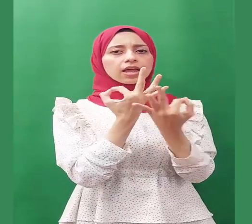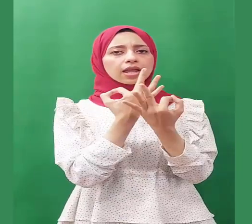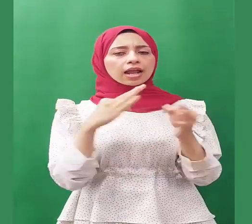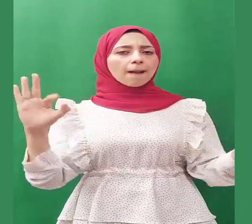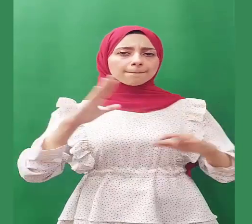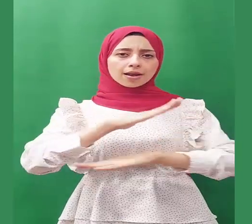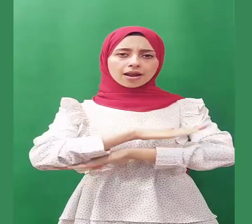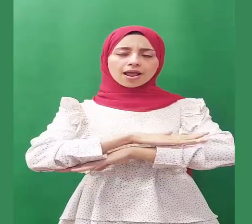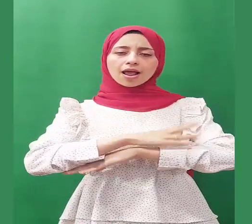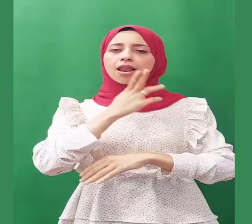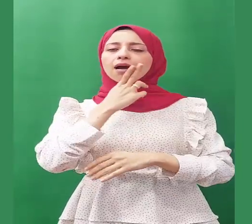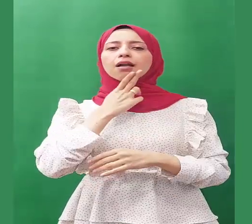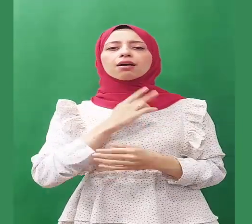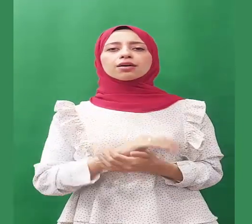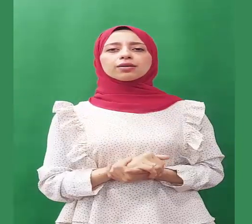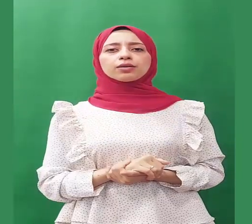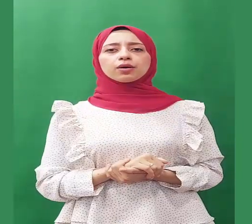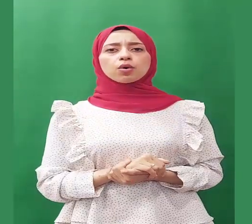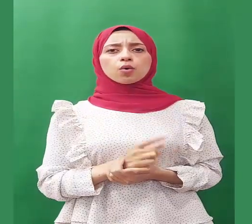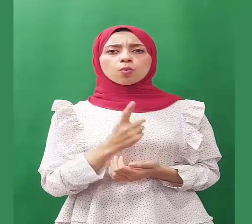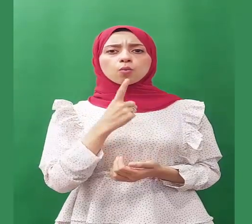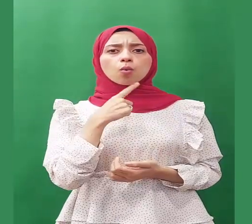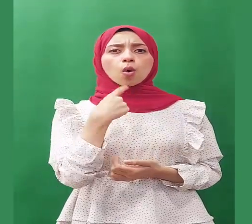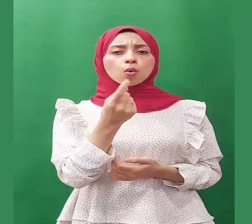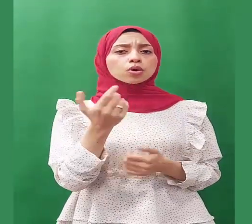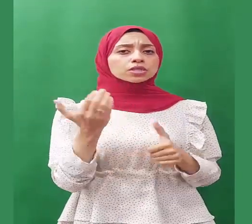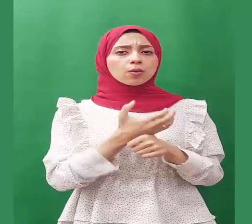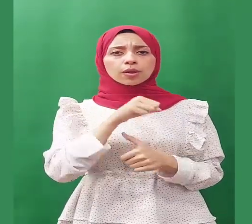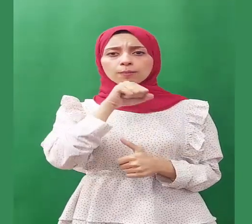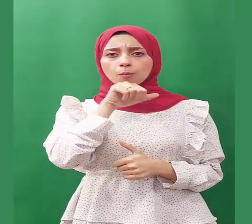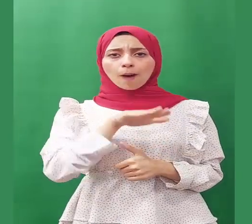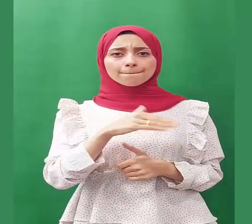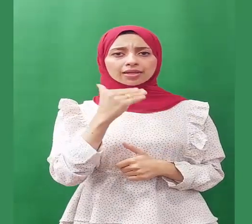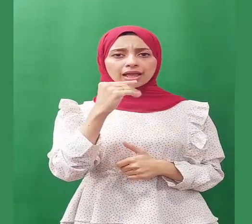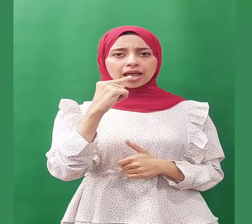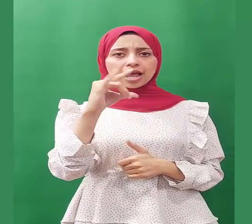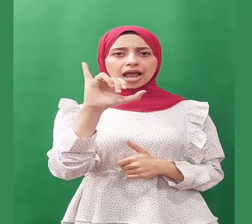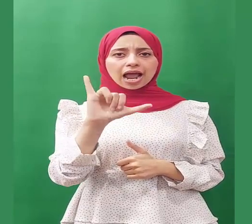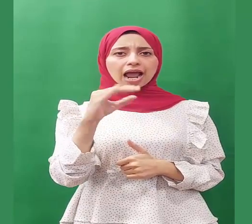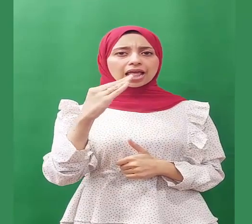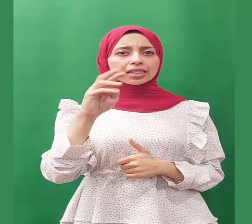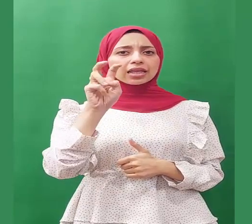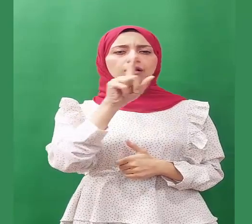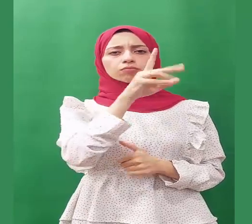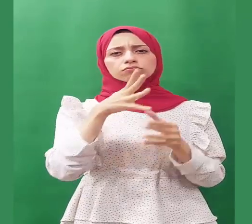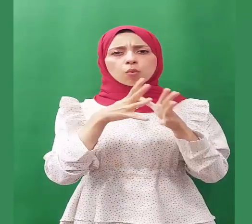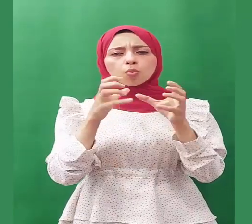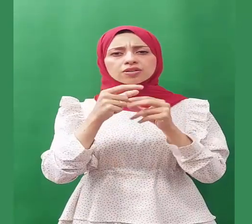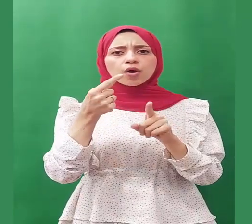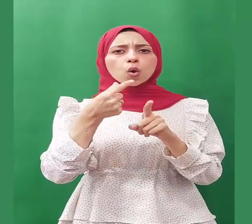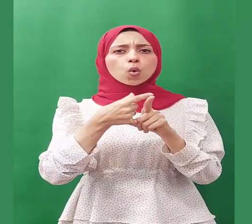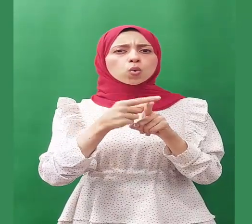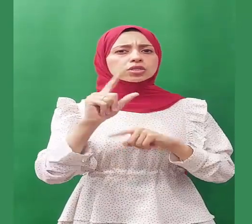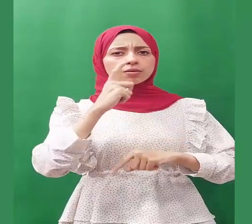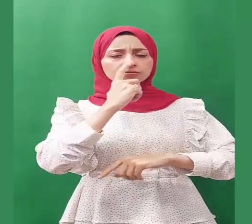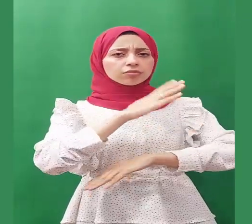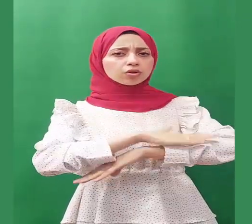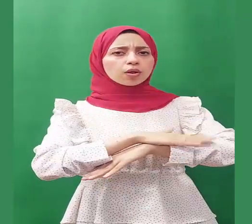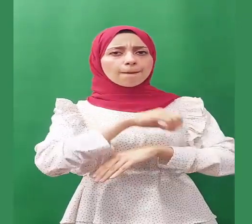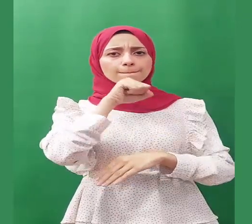الاخلاق وتقول السيده خديجه رضي الله عنها واصفه جانبا من مكارم اخلاقه صلى